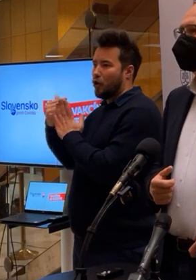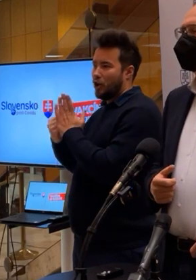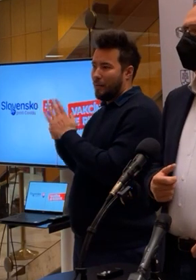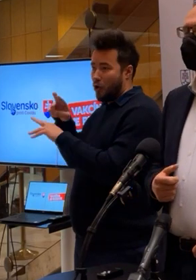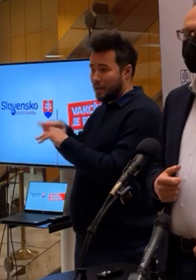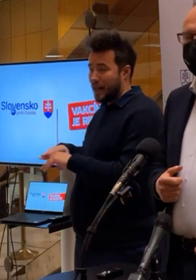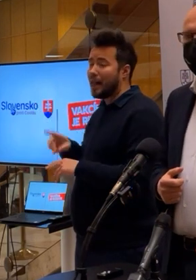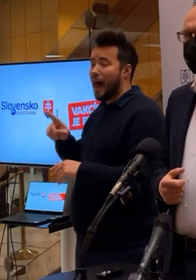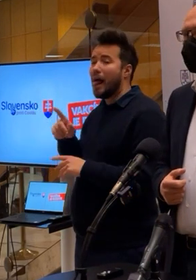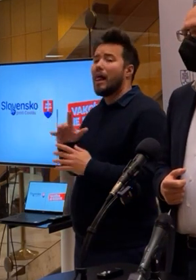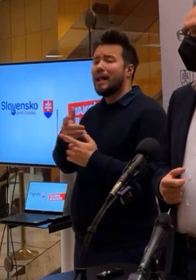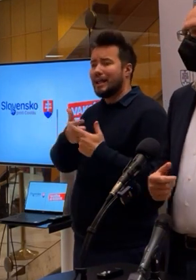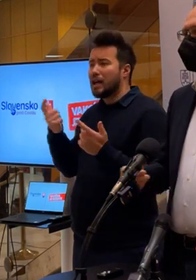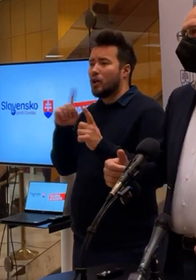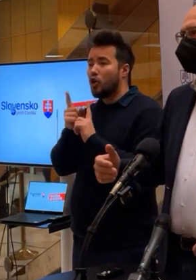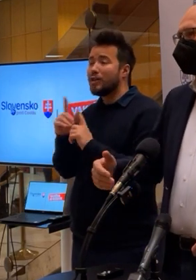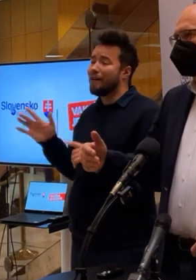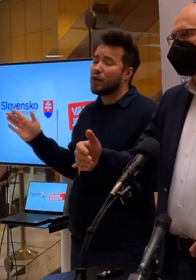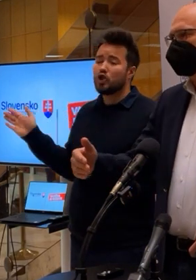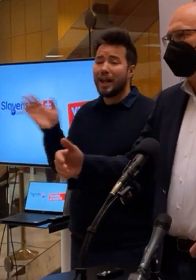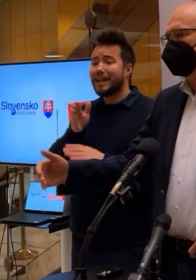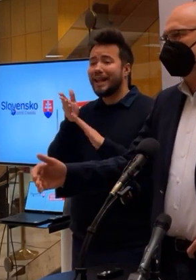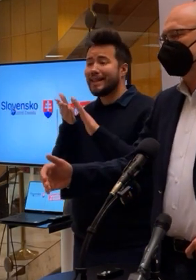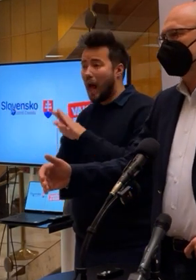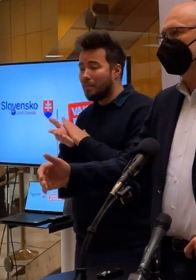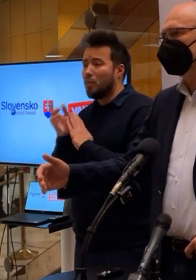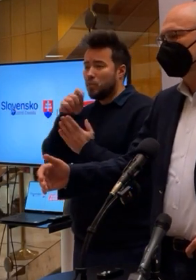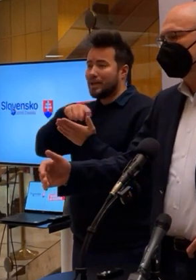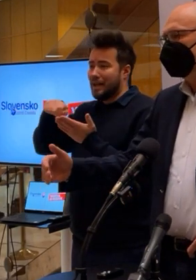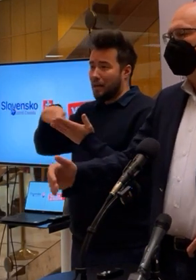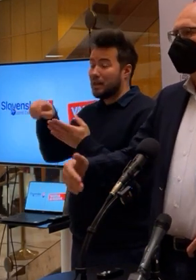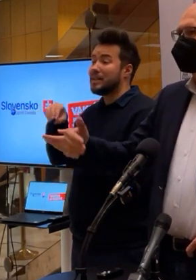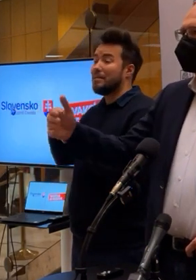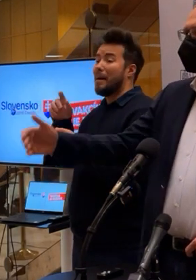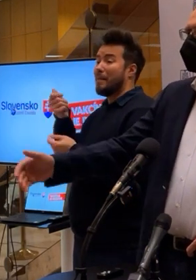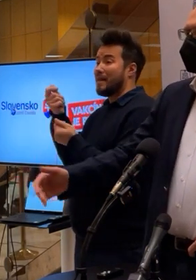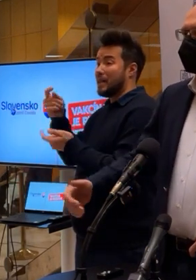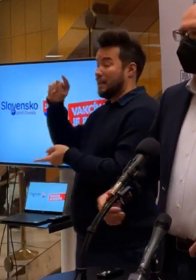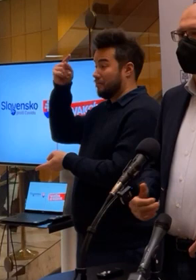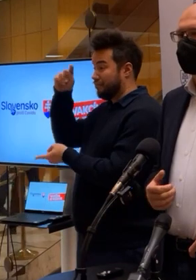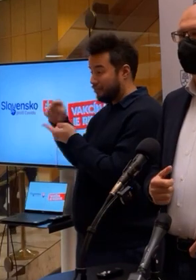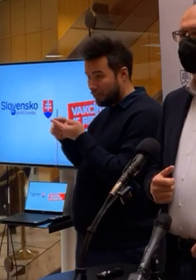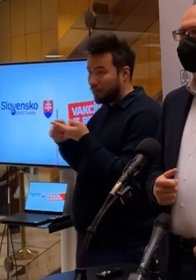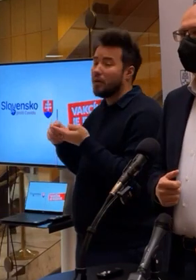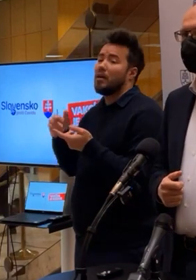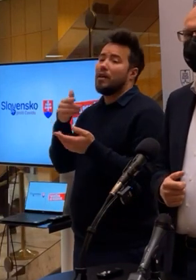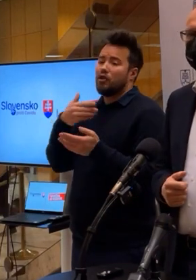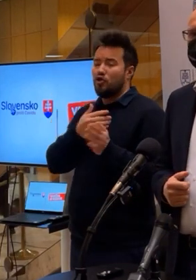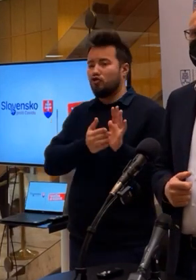že tie nájmy budú všetky preplatené, čiže keď sa tie financie minú, tak požiadame o ďalšie.